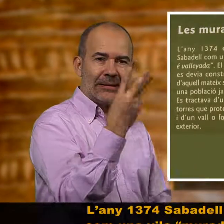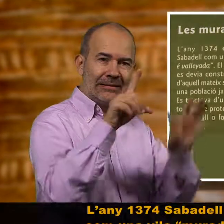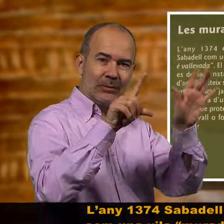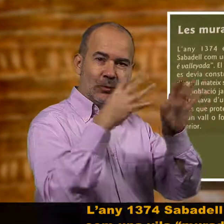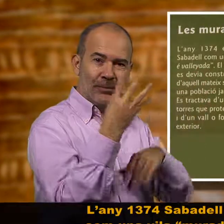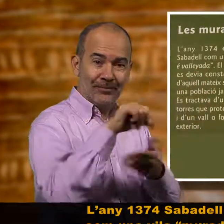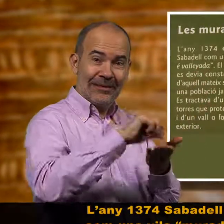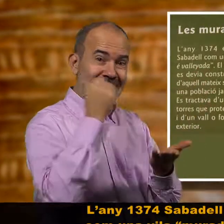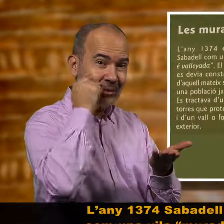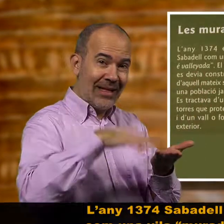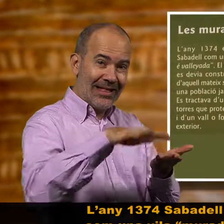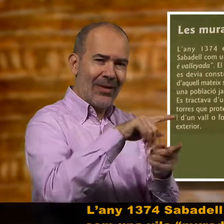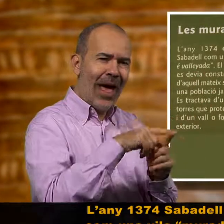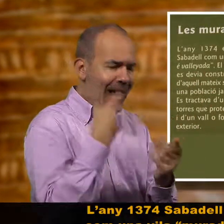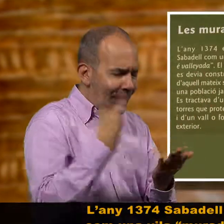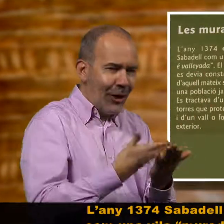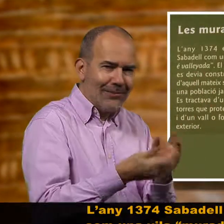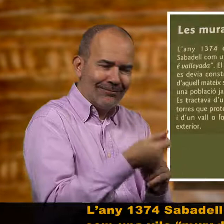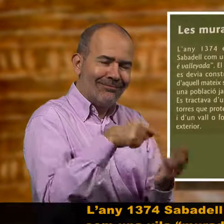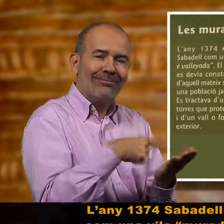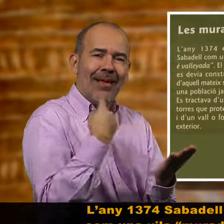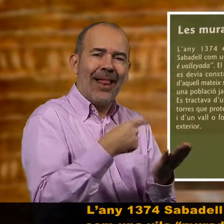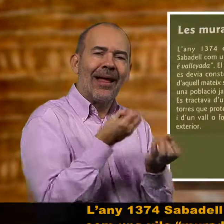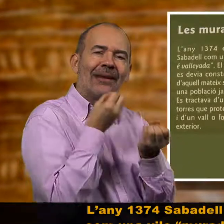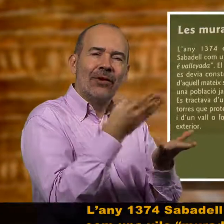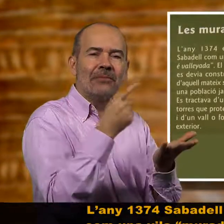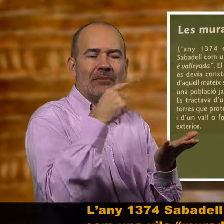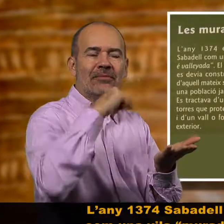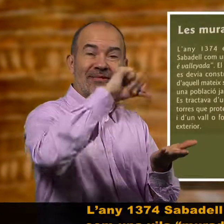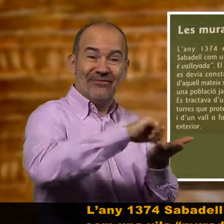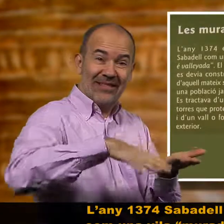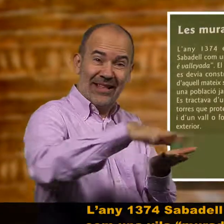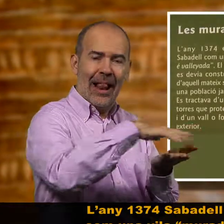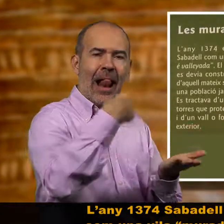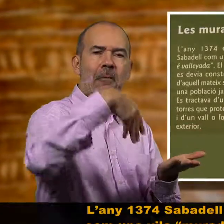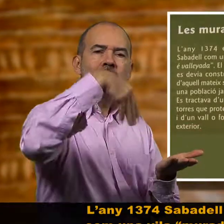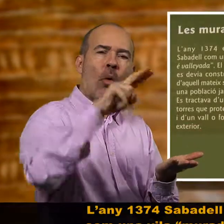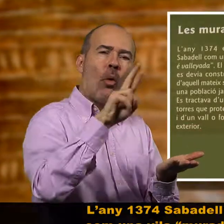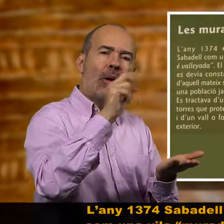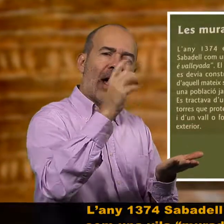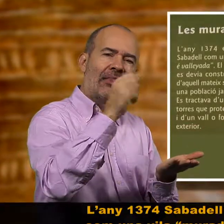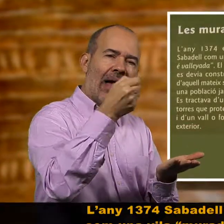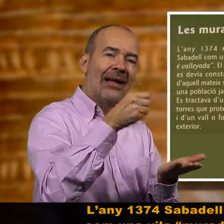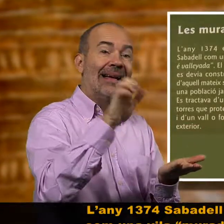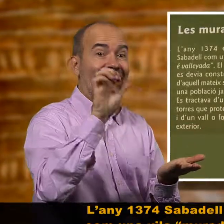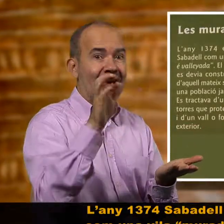L'any 1374, Sabadell es documenta com una vila murada i vallellada. El